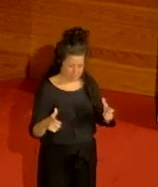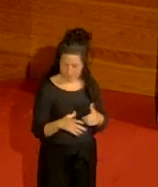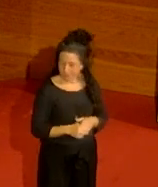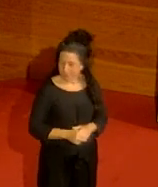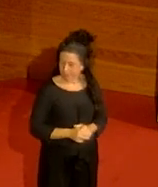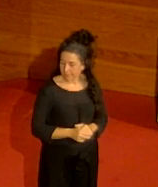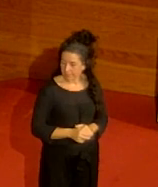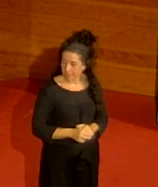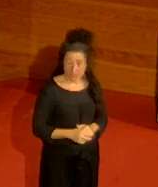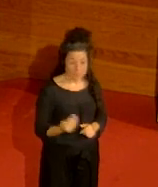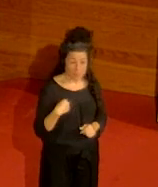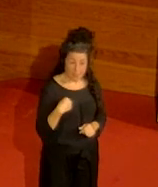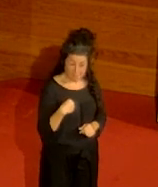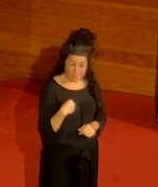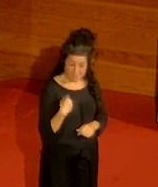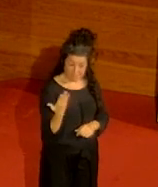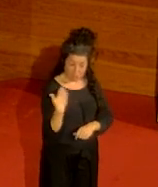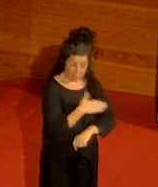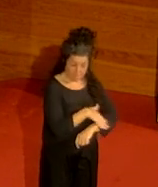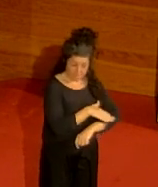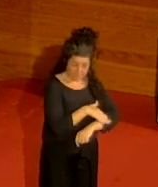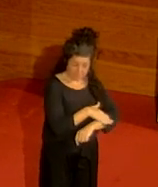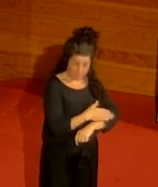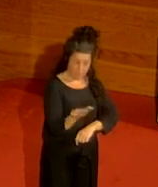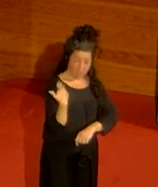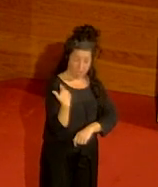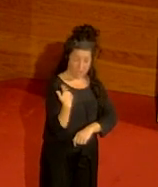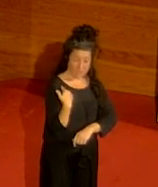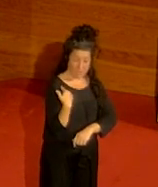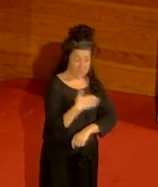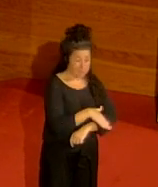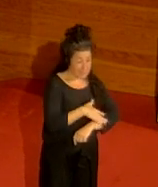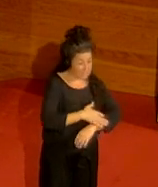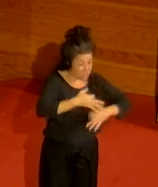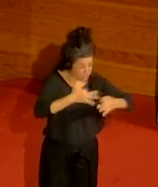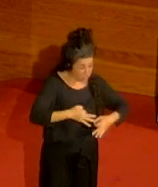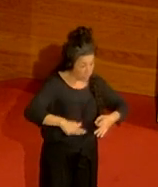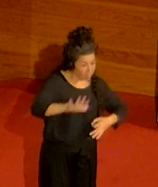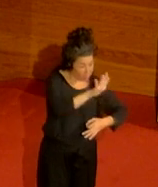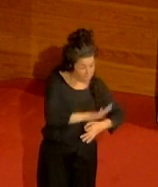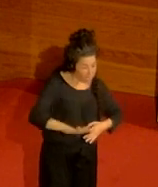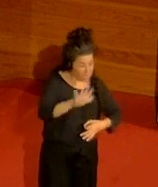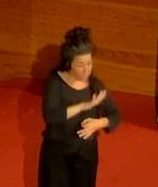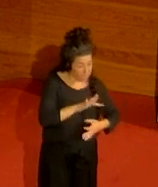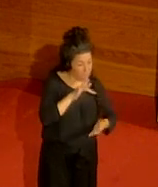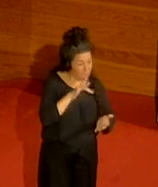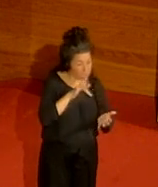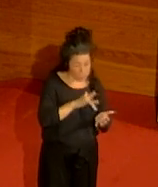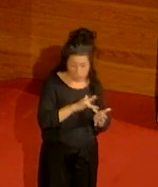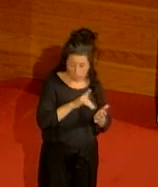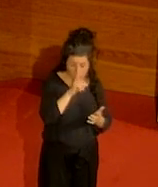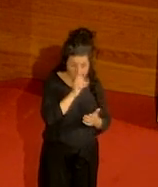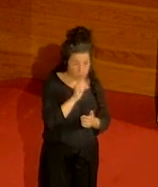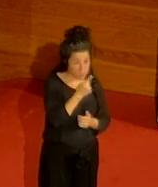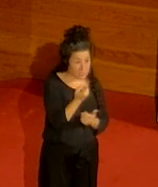y el ministro que les he enseñado antes y te marvingivir el que es el ministro de seguridad nacional en las manifestaciones en el año